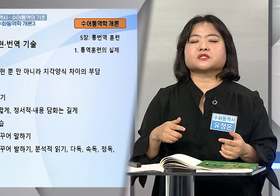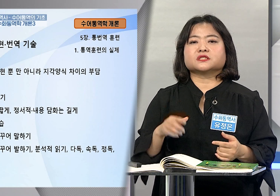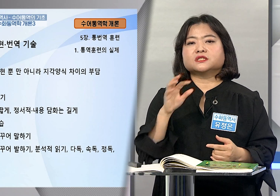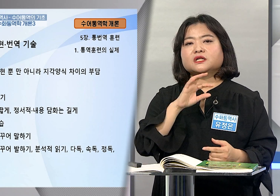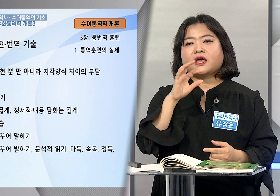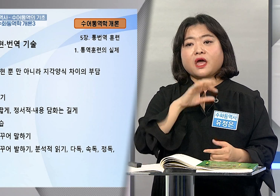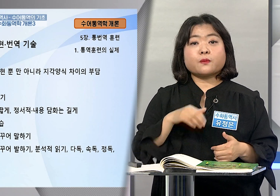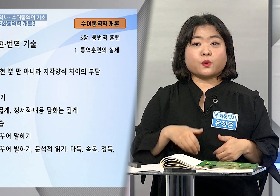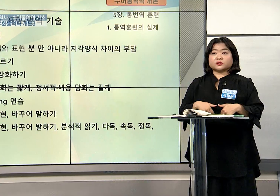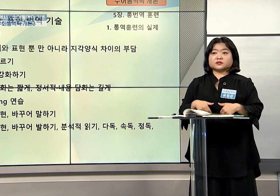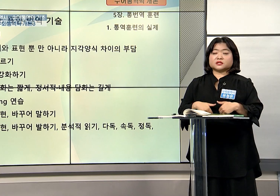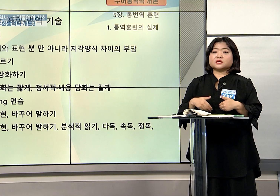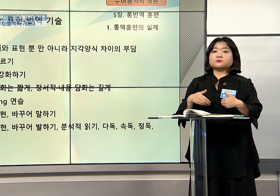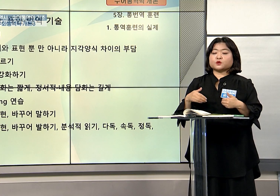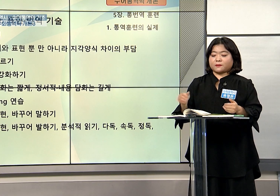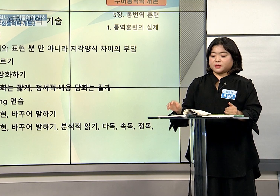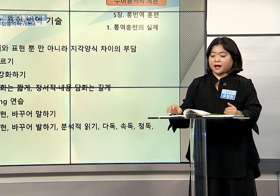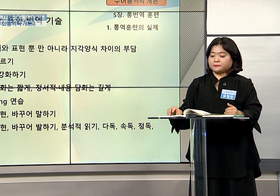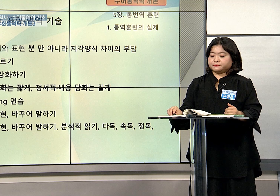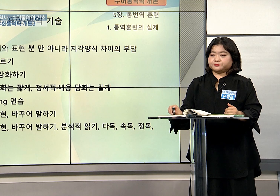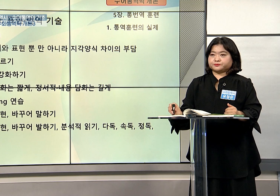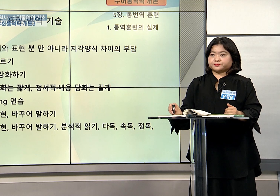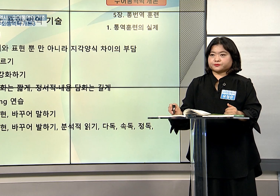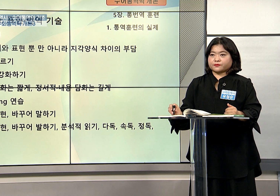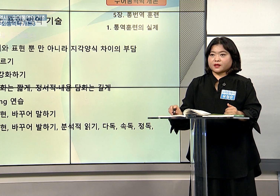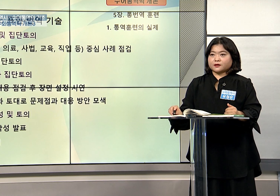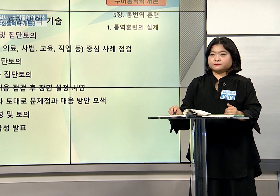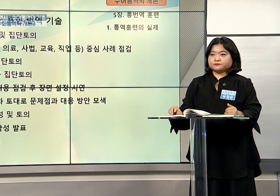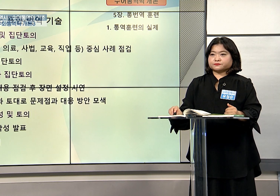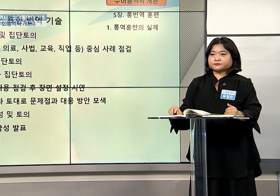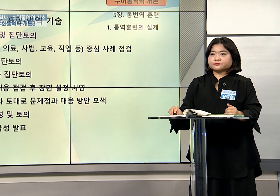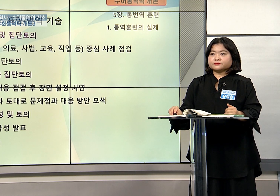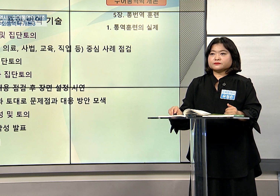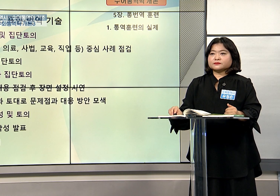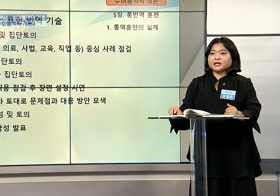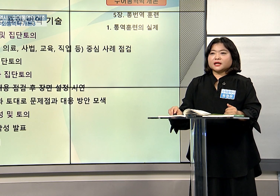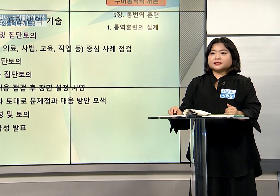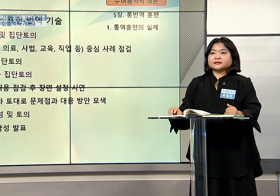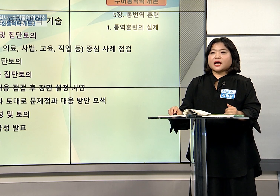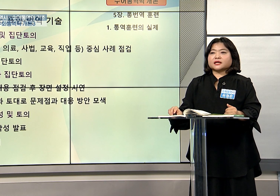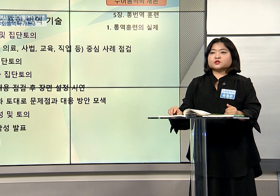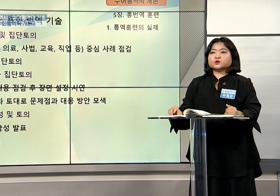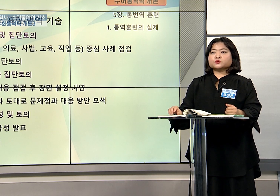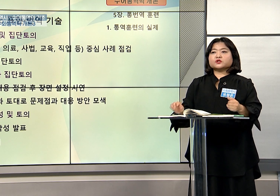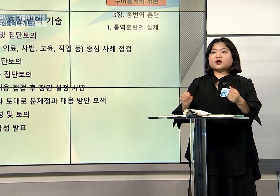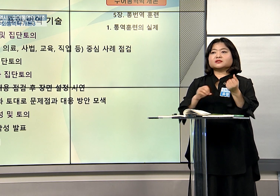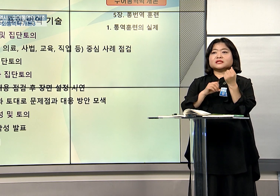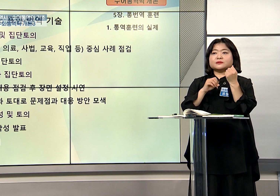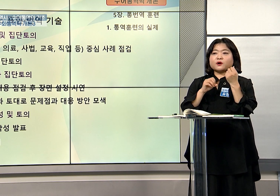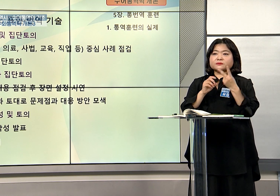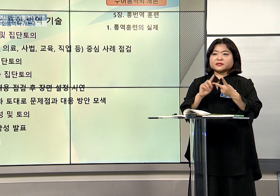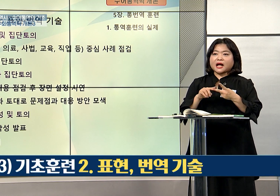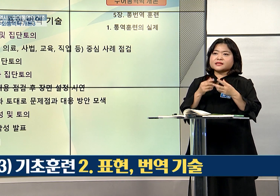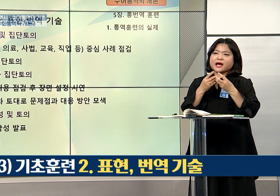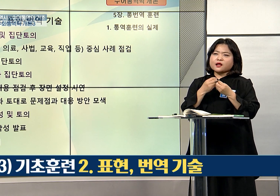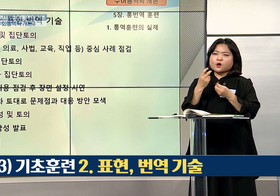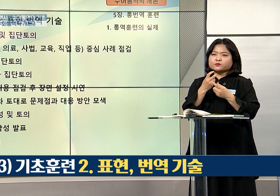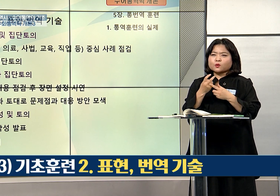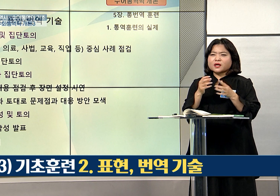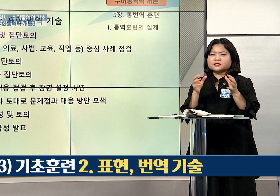연습들을 해보는 것이 필요합니다. 자, 기초훈련 2번입니다. 사례 검토와